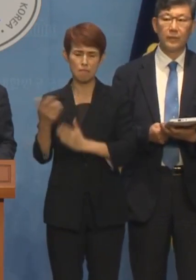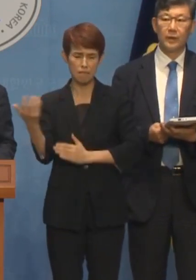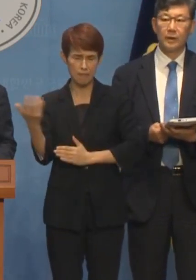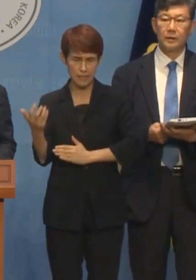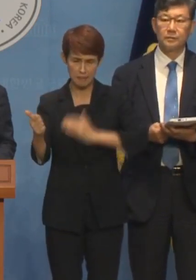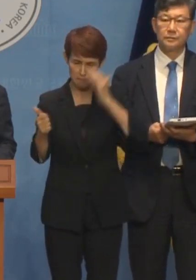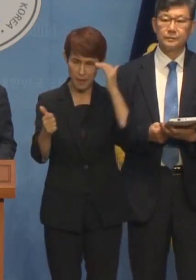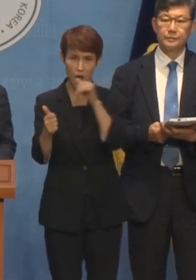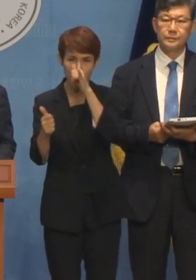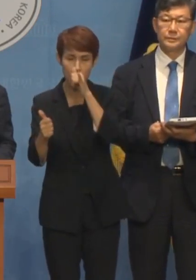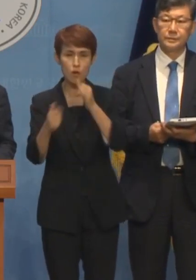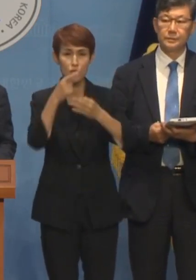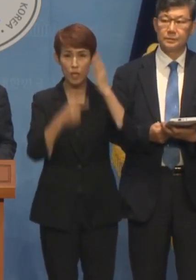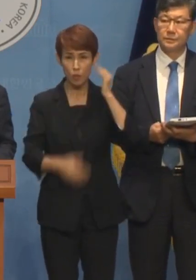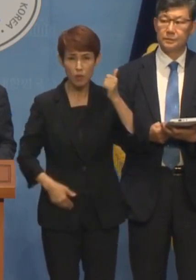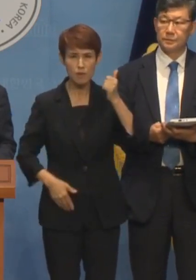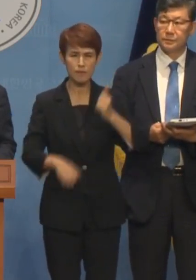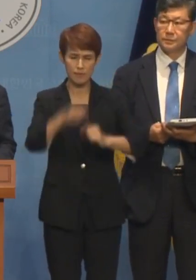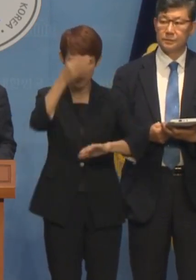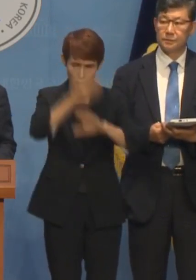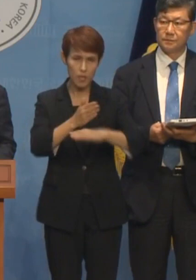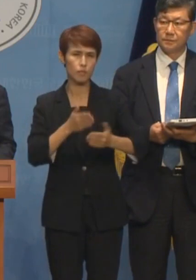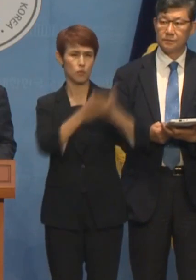대통령은 진심으로 사과하십시오.